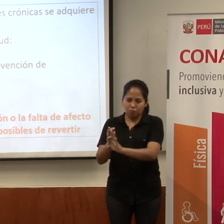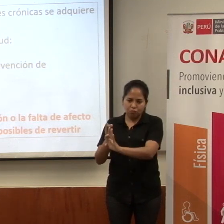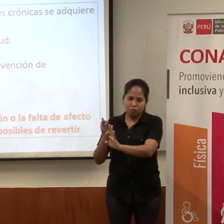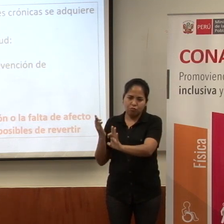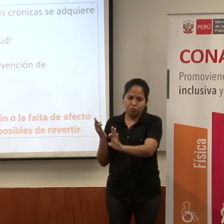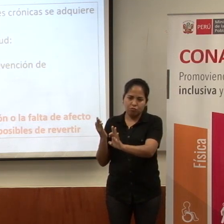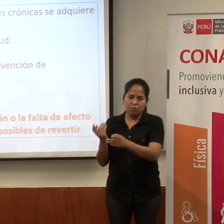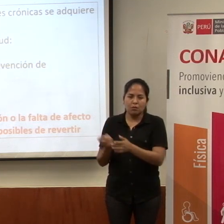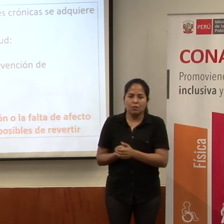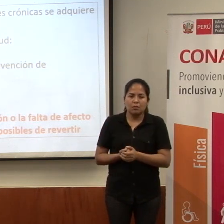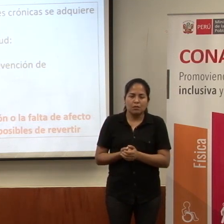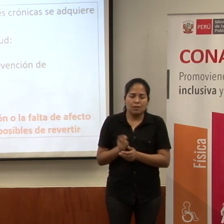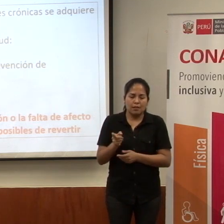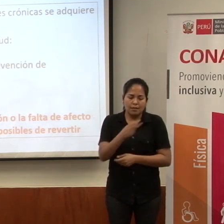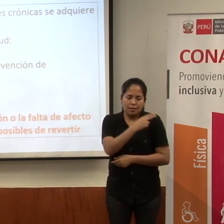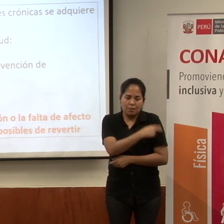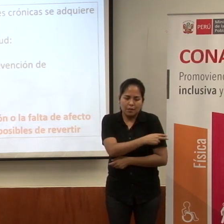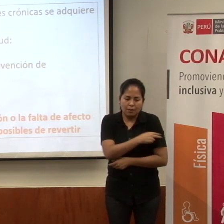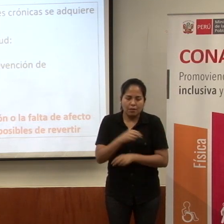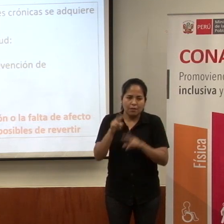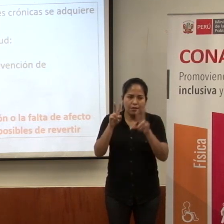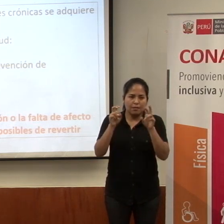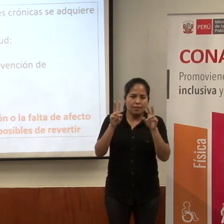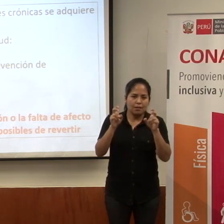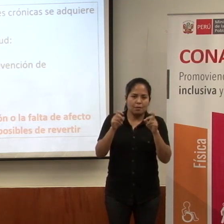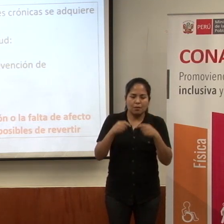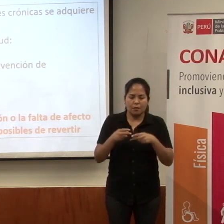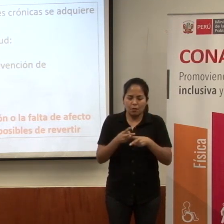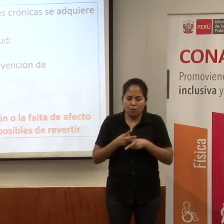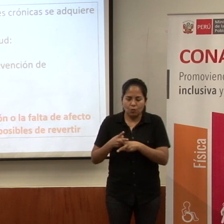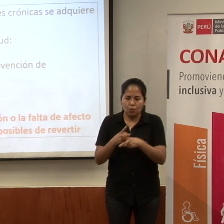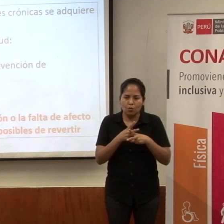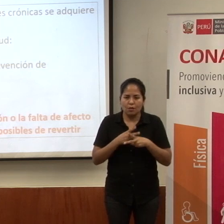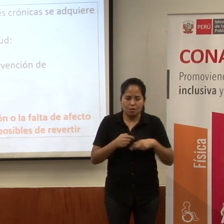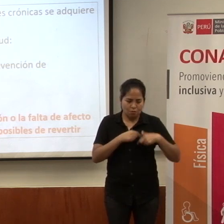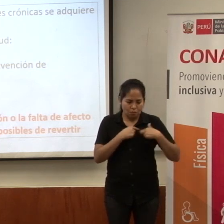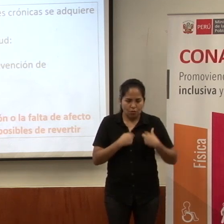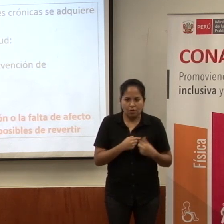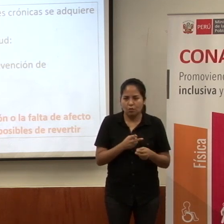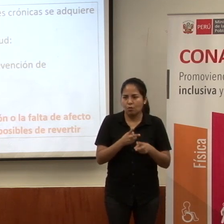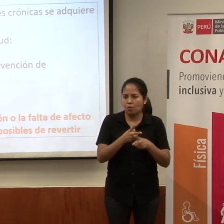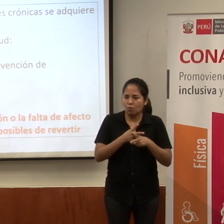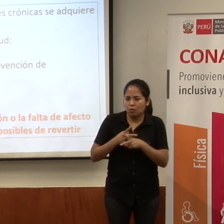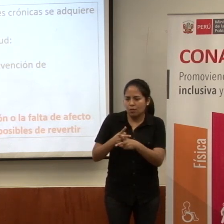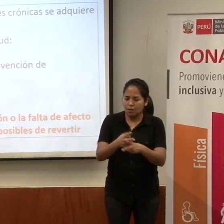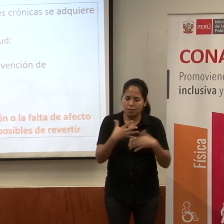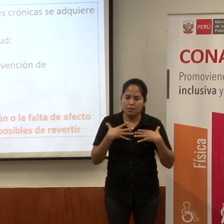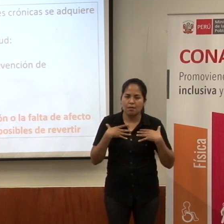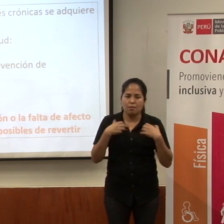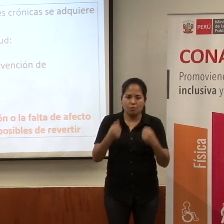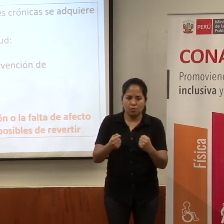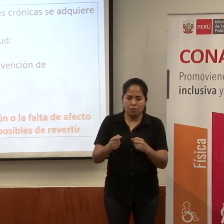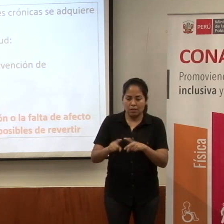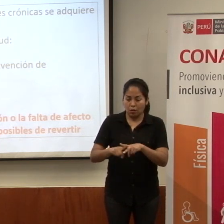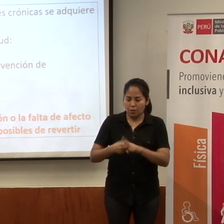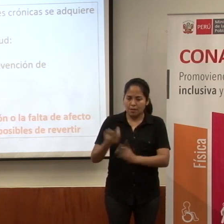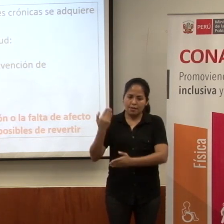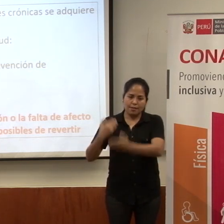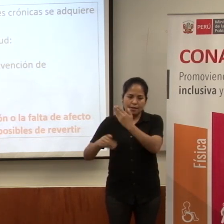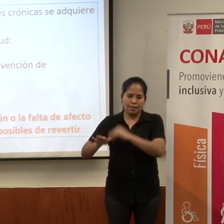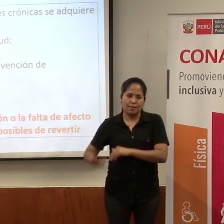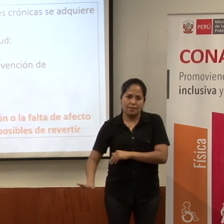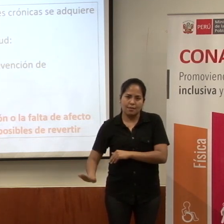de cosas que tienen que ver básicamente con estos temas que tienen que ver con la prevención, con los cuidados, que empiezan desde pequeño,